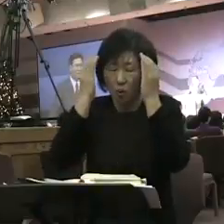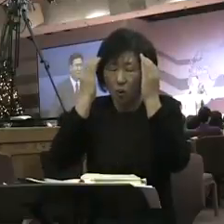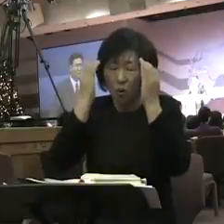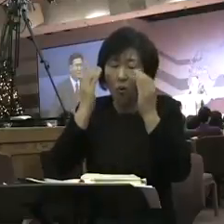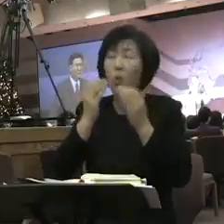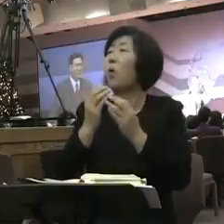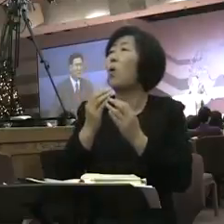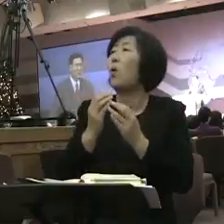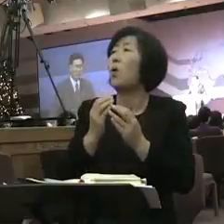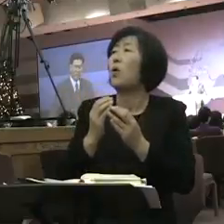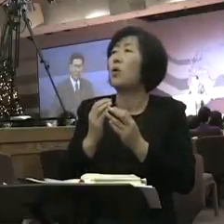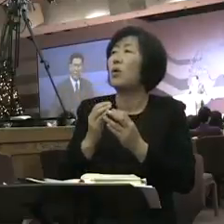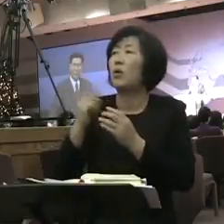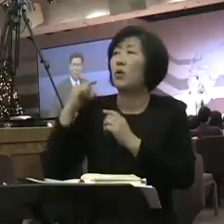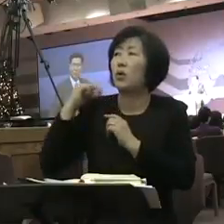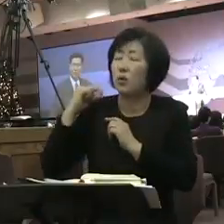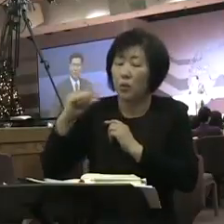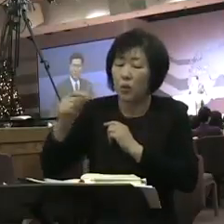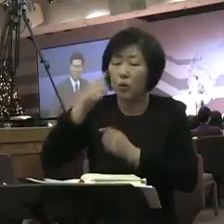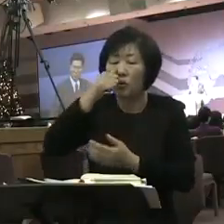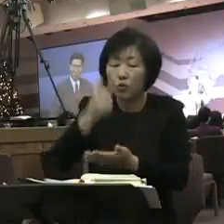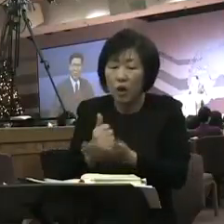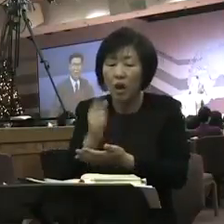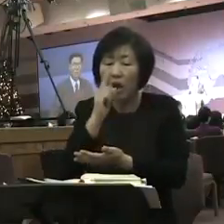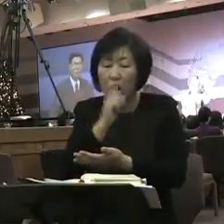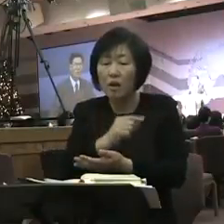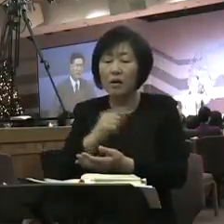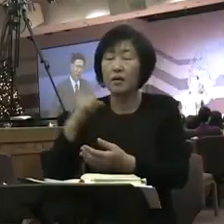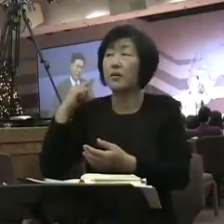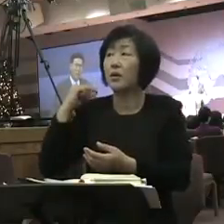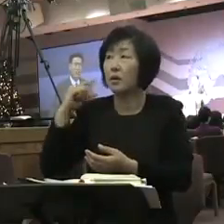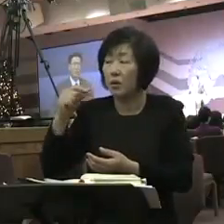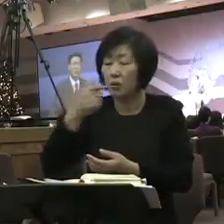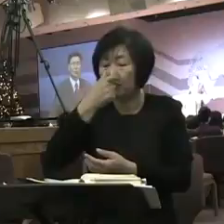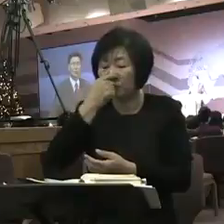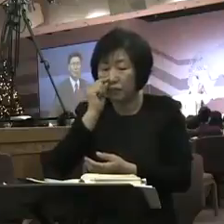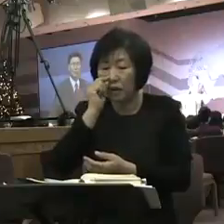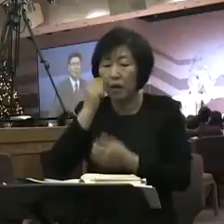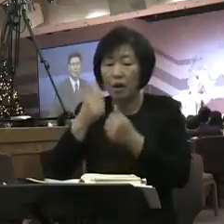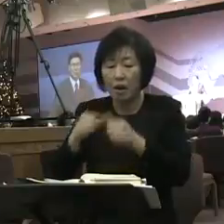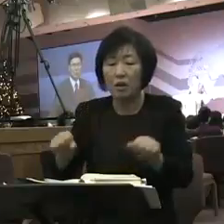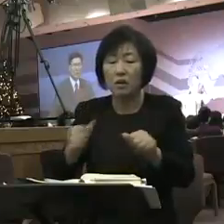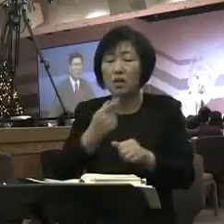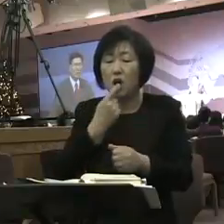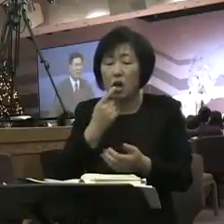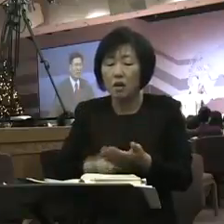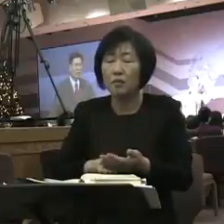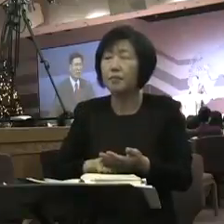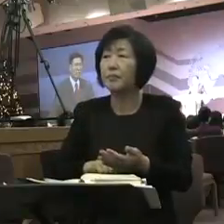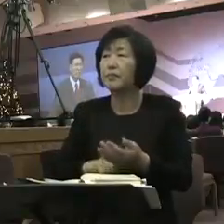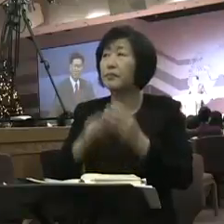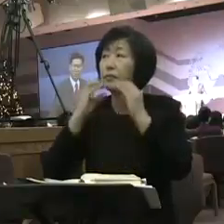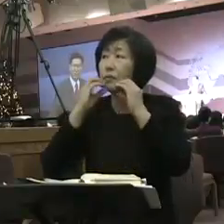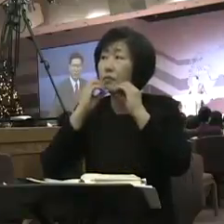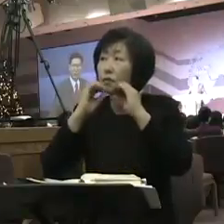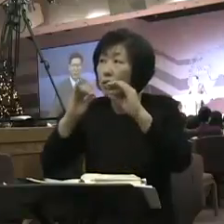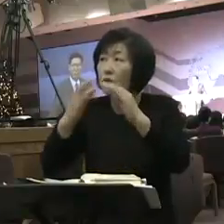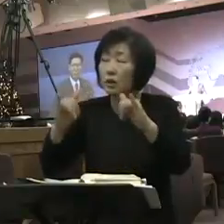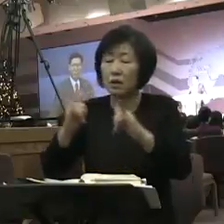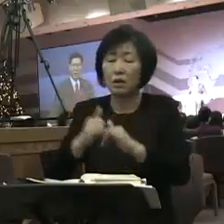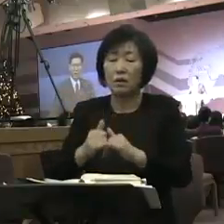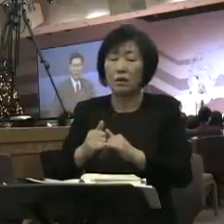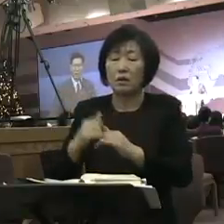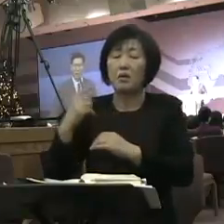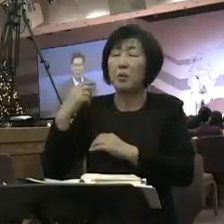여전히 죄에 약되고 여전히 부족하고 여전히 깨어지기 쉽고 선교사로 나갔다고 하지만 여전히